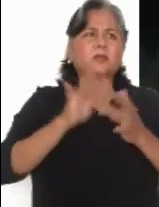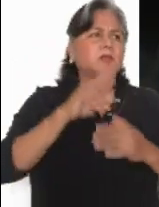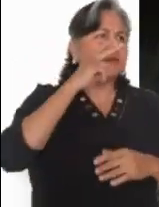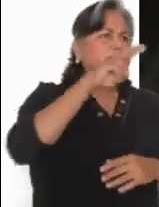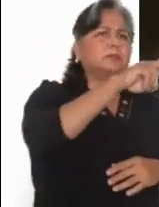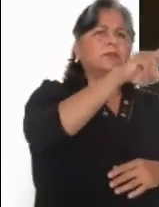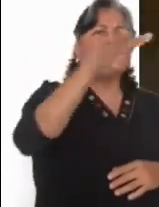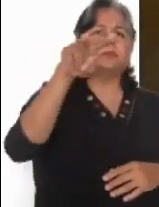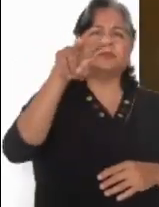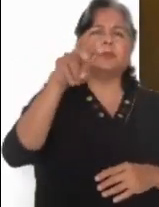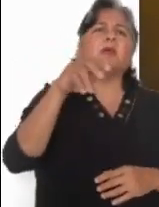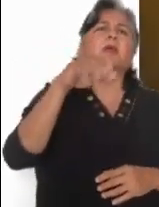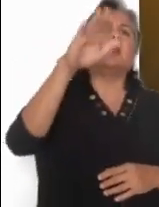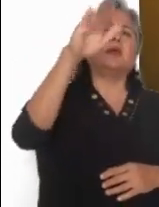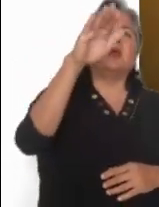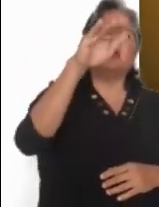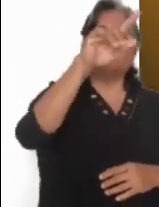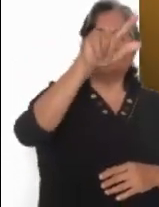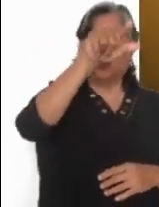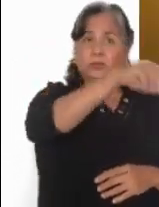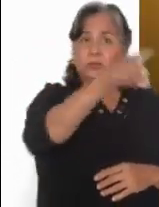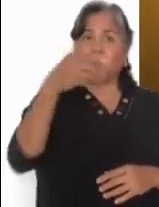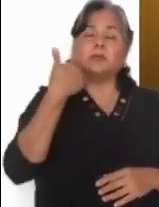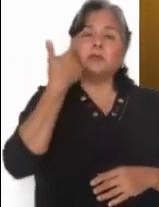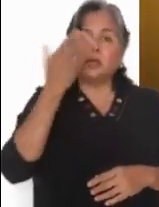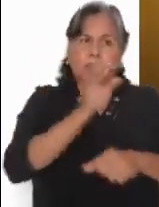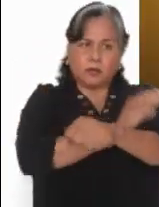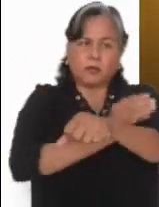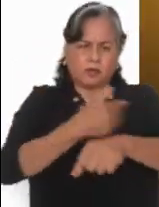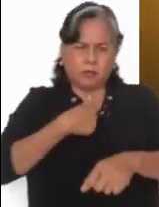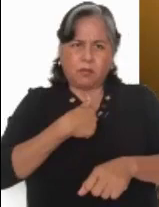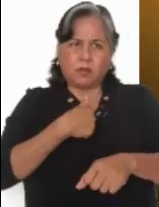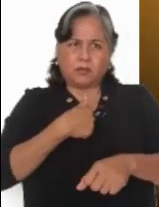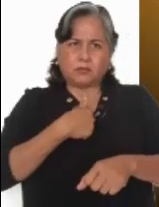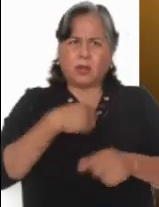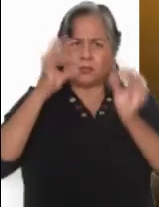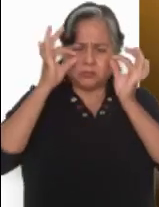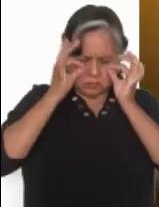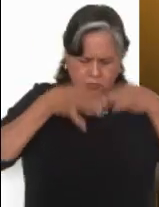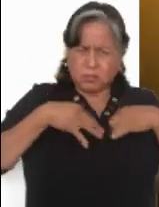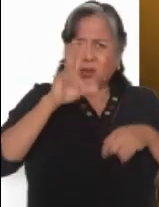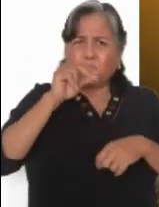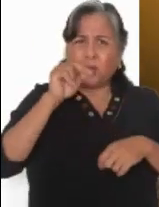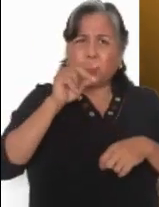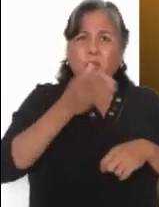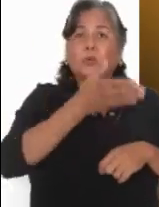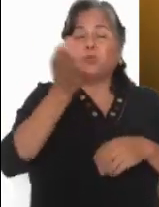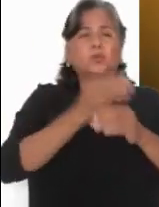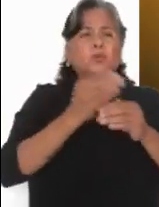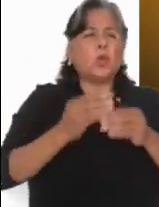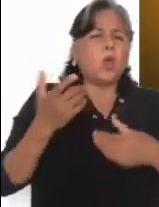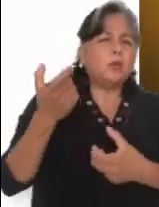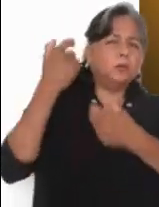multitud, les dijo: si alguno quiere acompañarme, que no se busque a sí mismo, que tome su cruz de cada